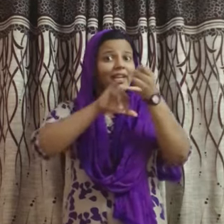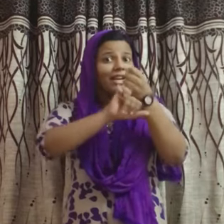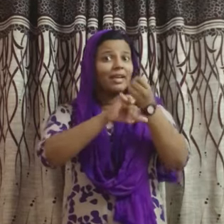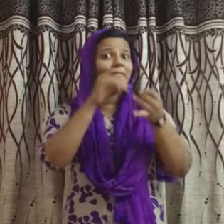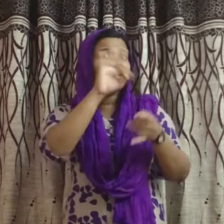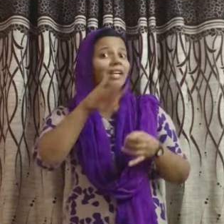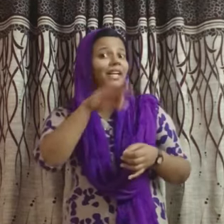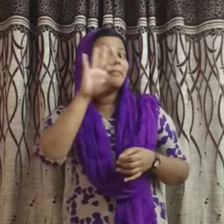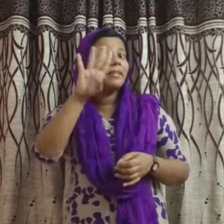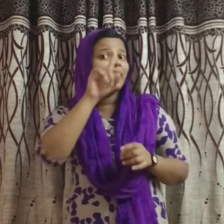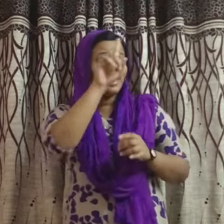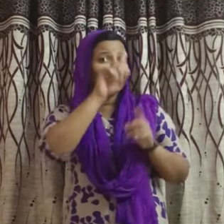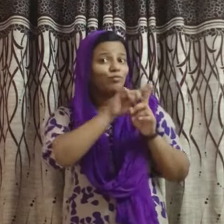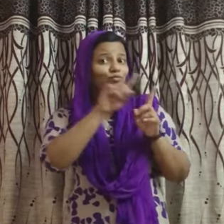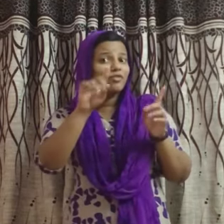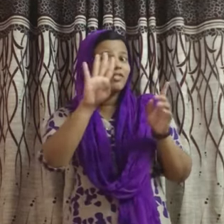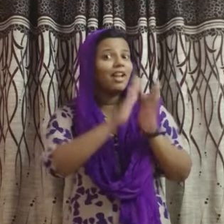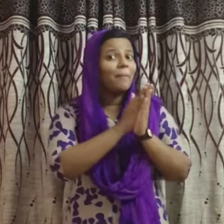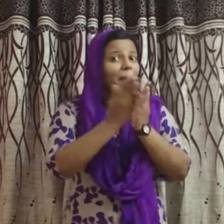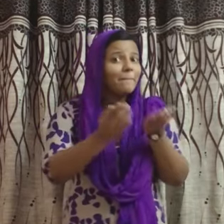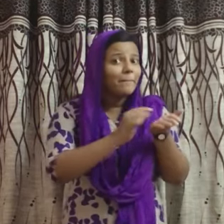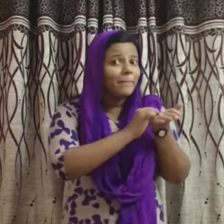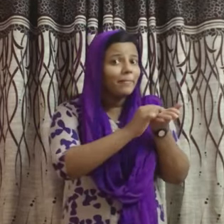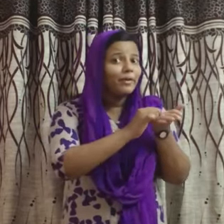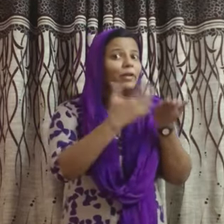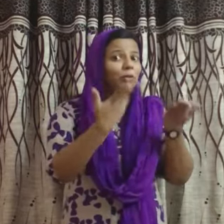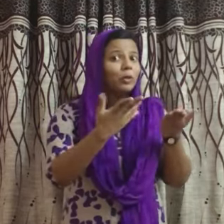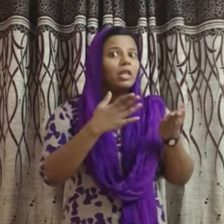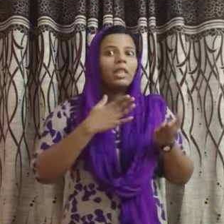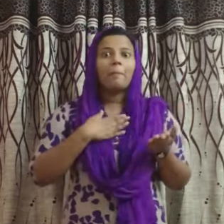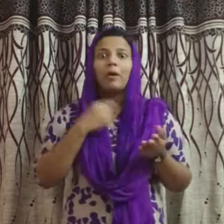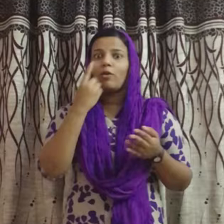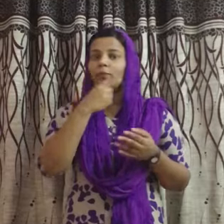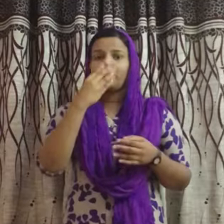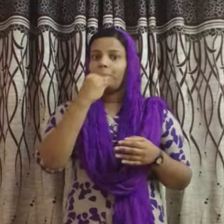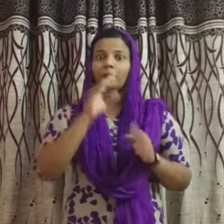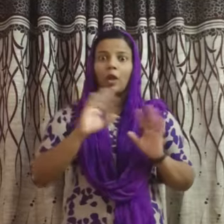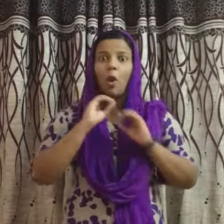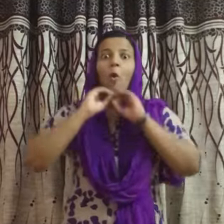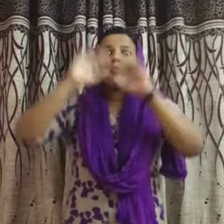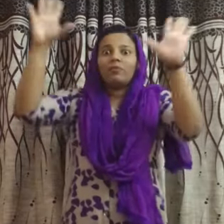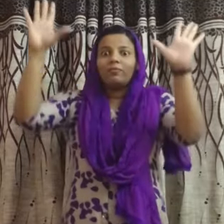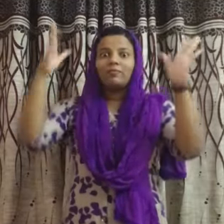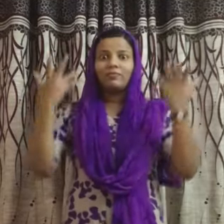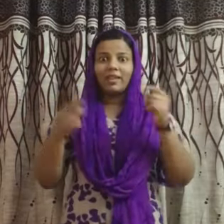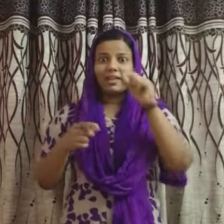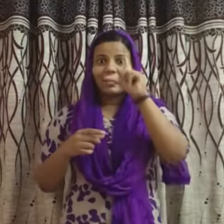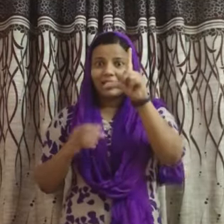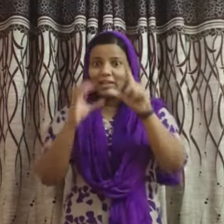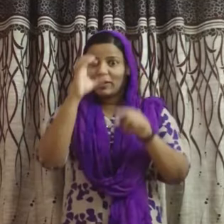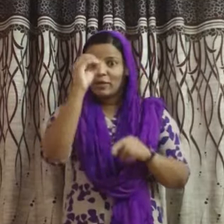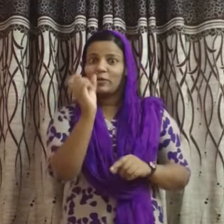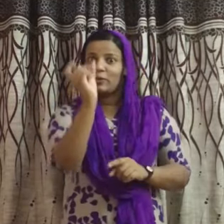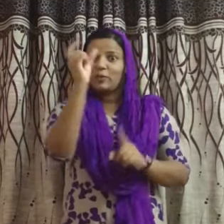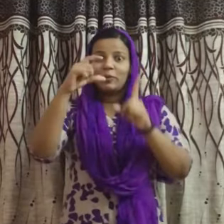ദൈവത്തിന് ഘോഷിപ്പീൻ, യാക്കോബിൻ്റെ ദൈവത്തിന് ആർപ്പിടുവീൻ. അപ്പം കർത്താവിനെ എന്ത് ചെയ്യാനാണ് പറഞ്ഞത്? അമേൻ, അമേൻ. സിംഗ് എ ലൗഡ് ആൻഡ്